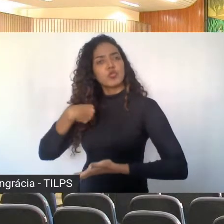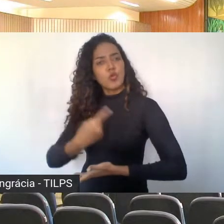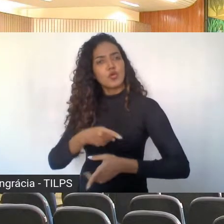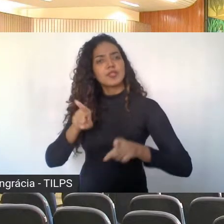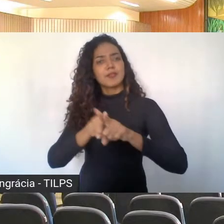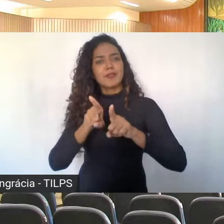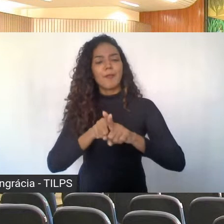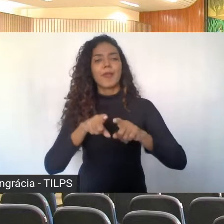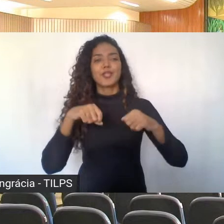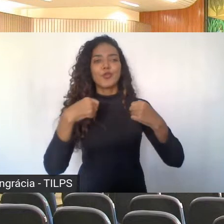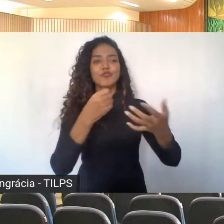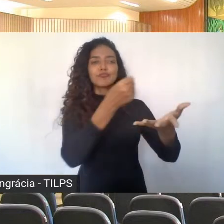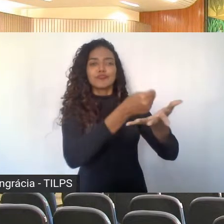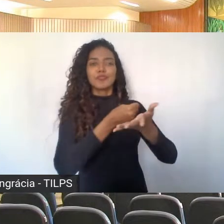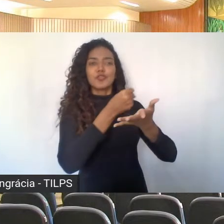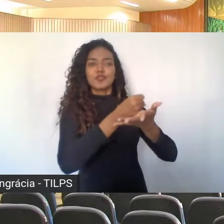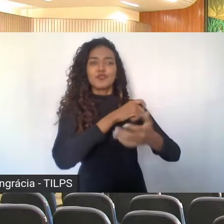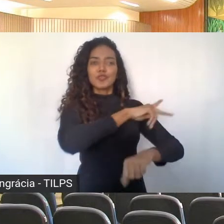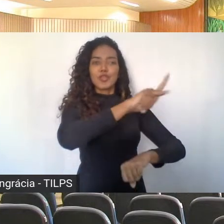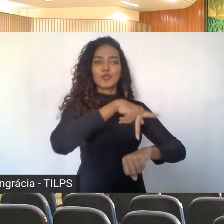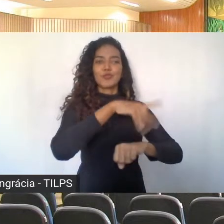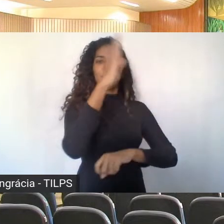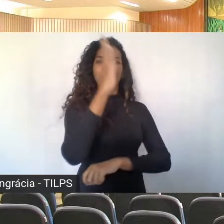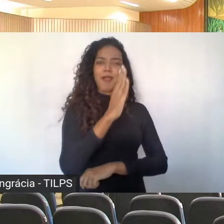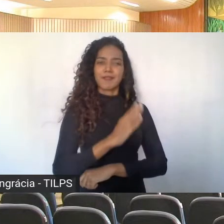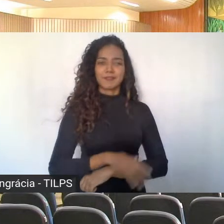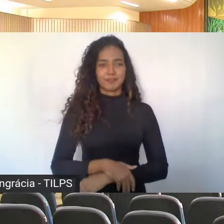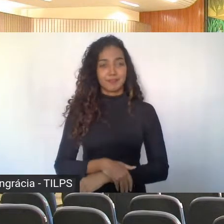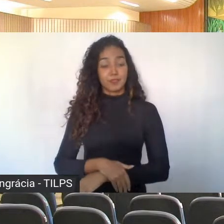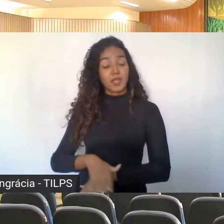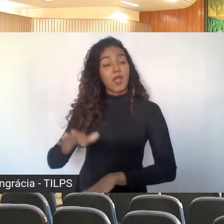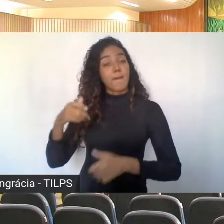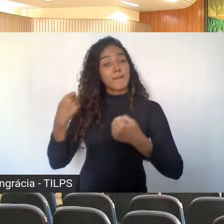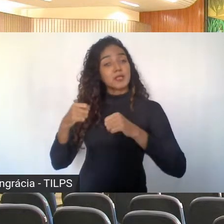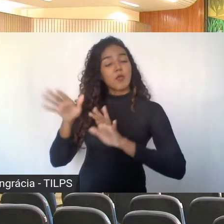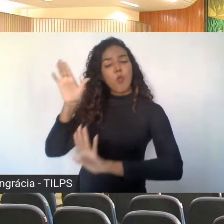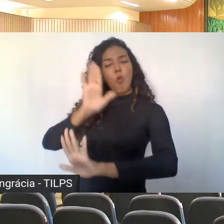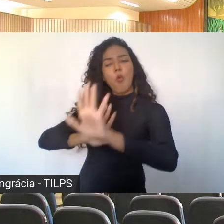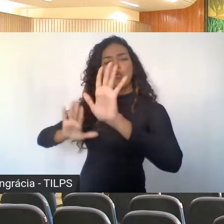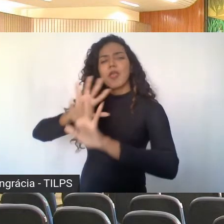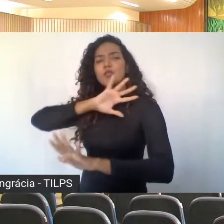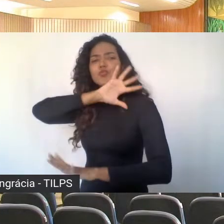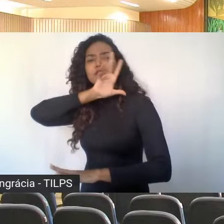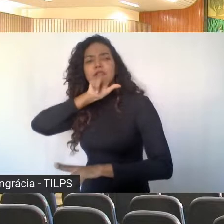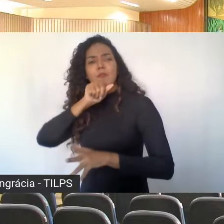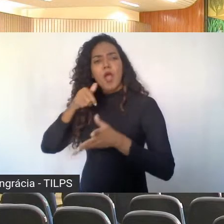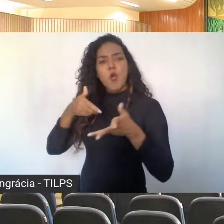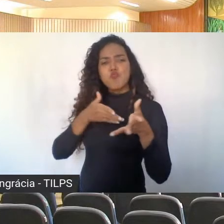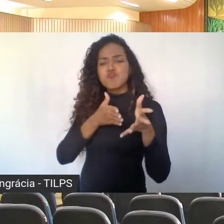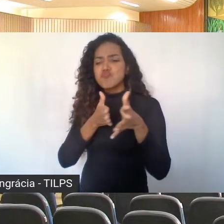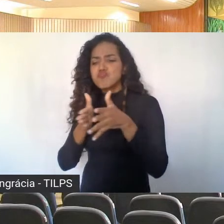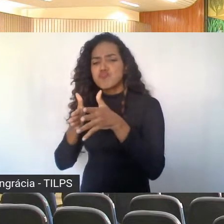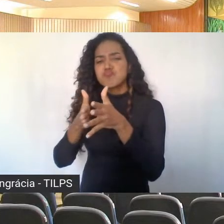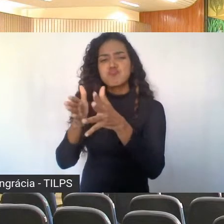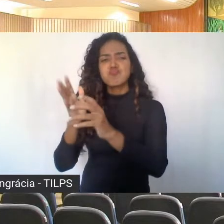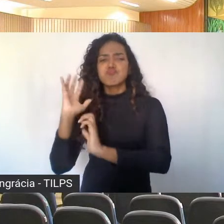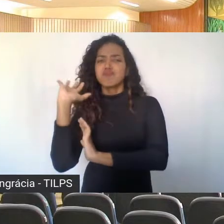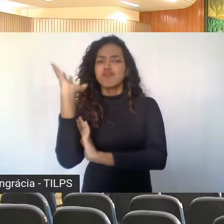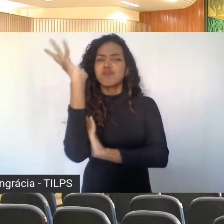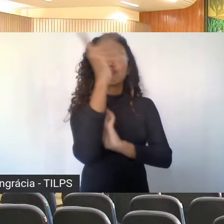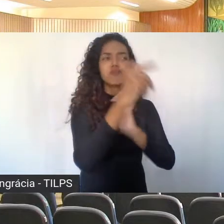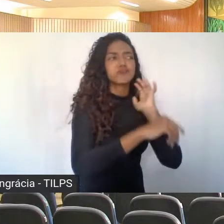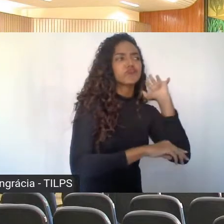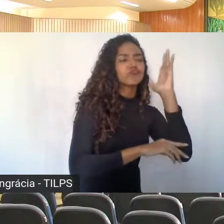pátria terra. Precisamos cuidar dos animais, cuidar dos rios, cuidar das árvores, cuidar